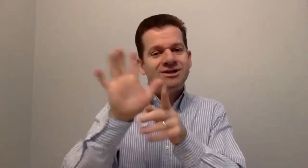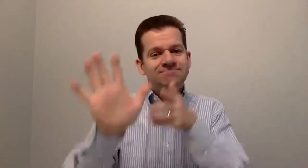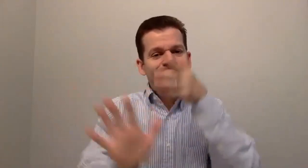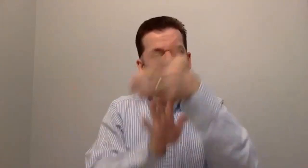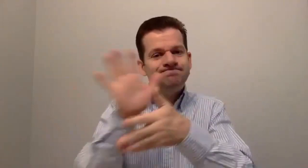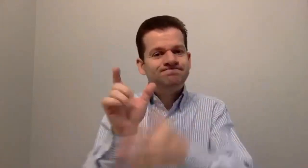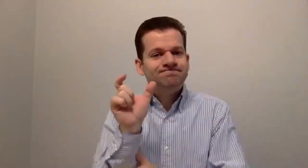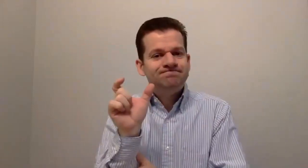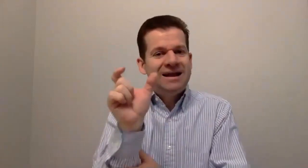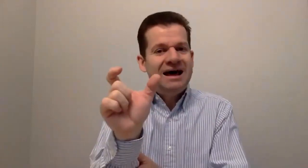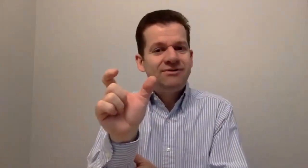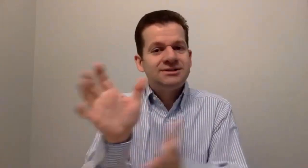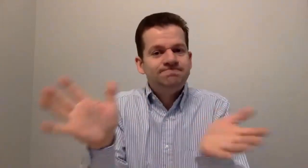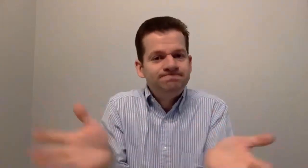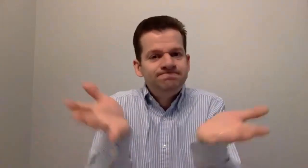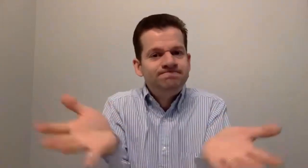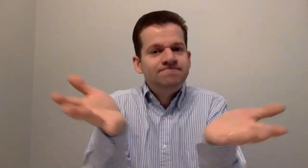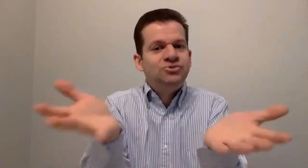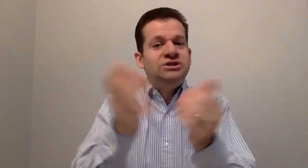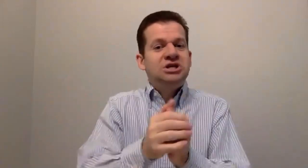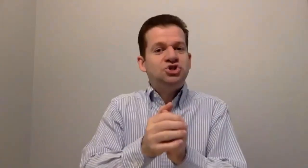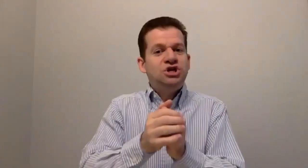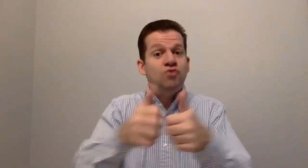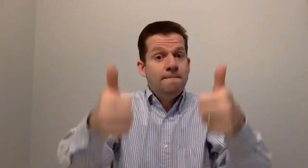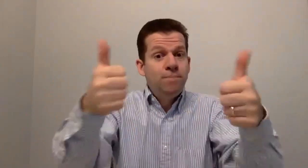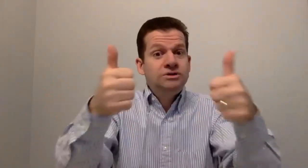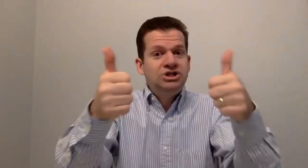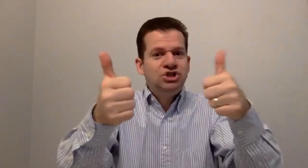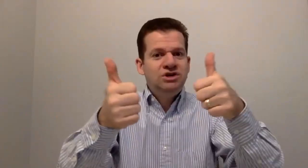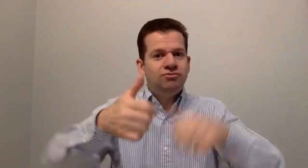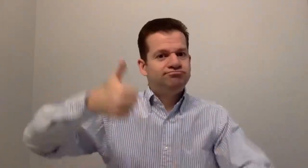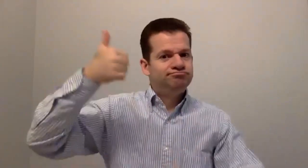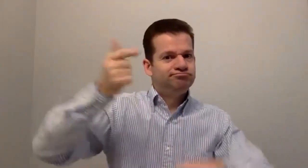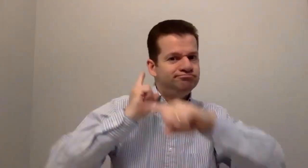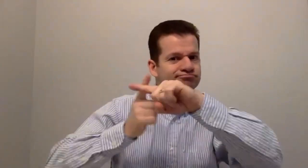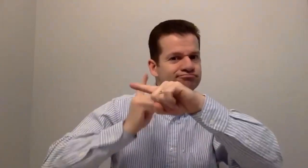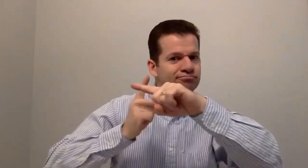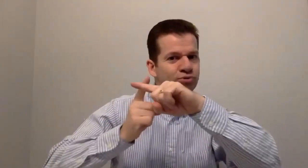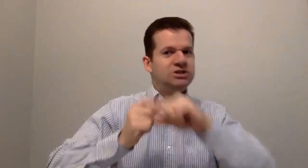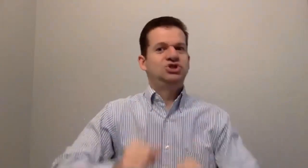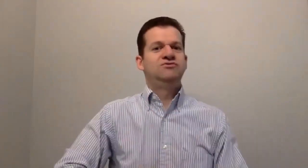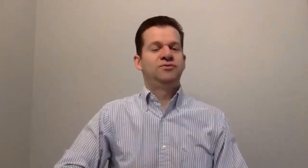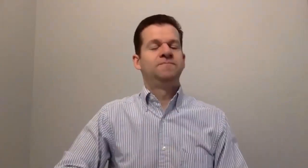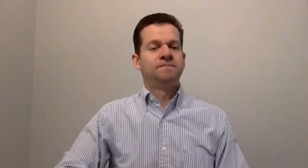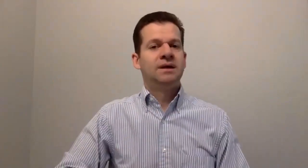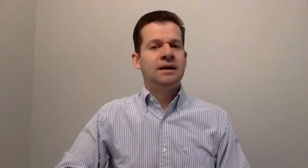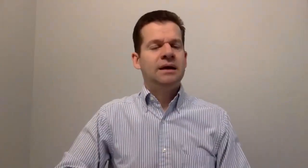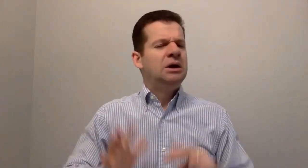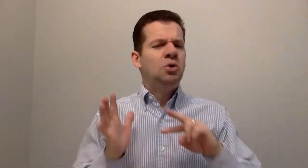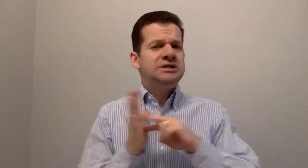palavras. Palavras de incentivo, positivo. Positivo. O que